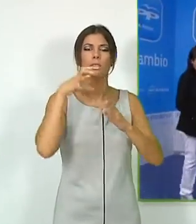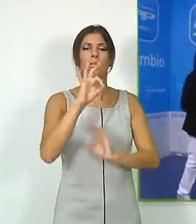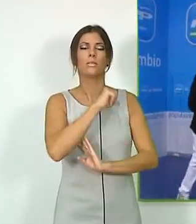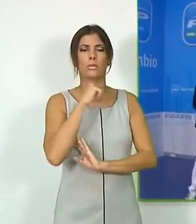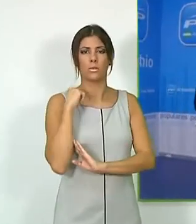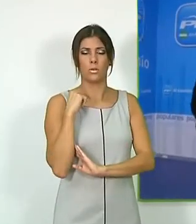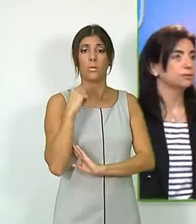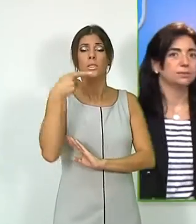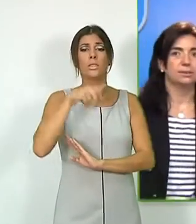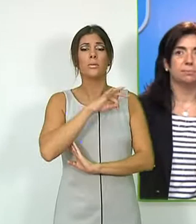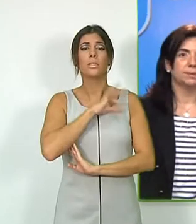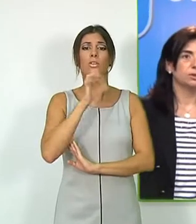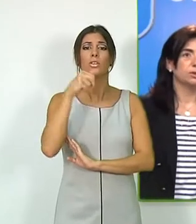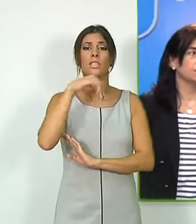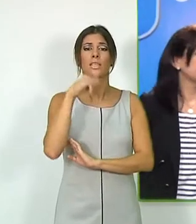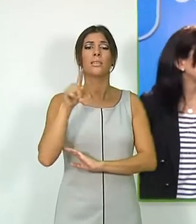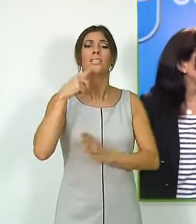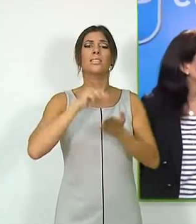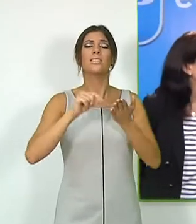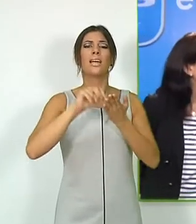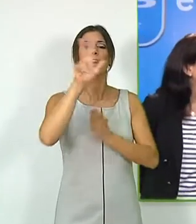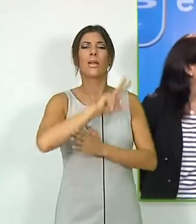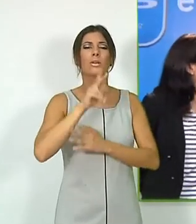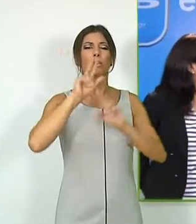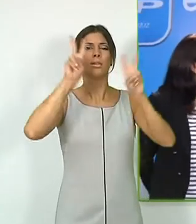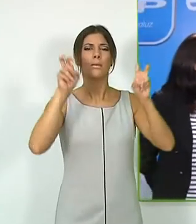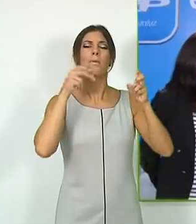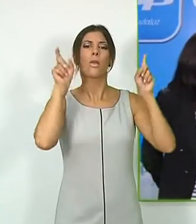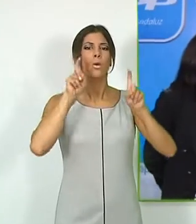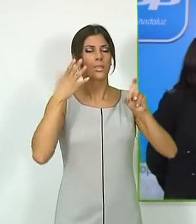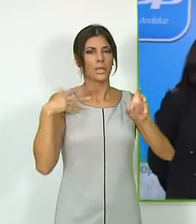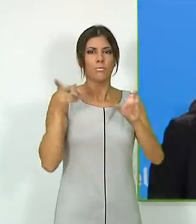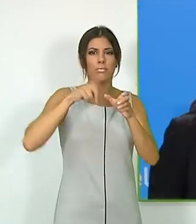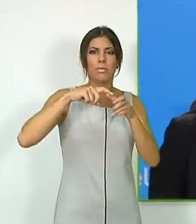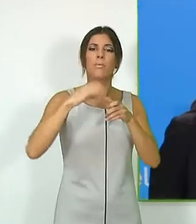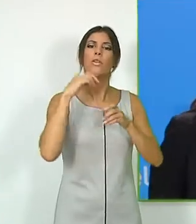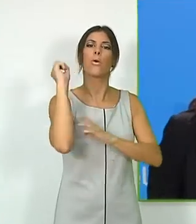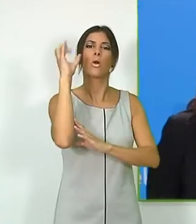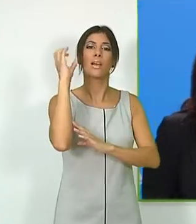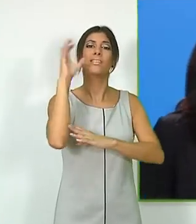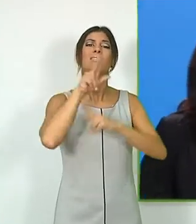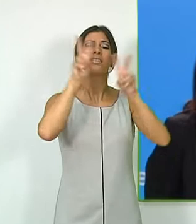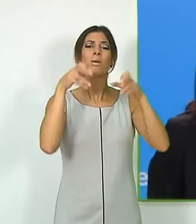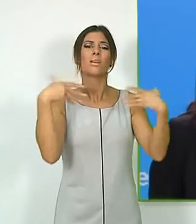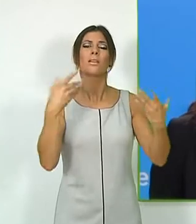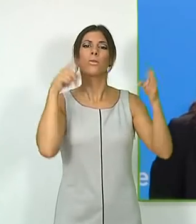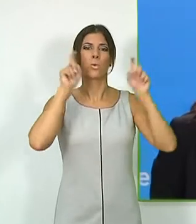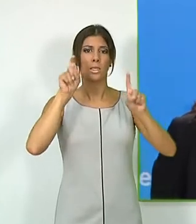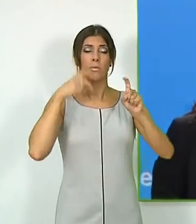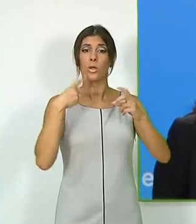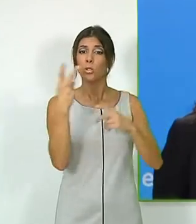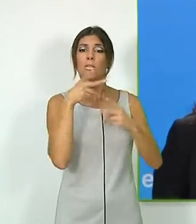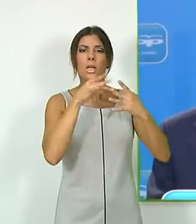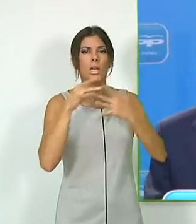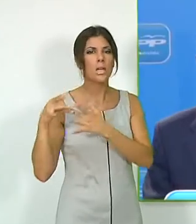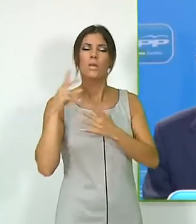autónoma. Sanz, junto a Sandra Moneo, secretaria nacional de Educación, han participado en unas jornadas educativas. Ambos líderes